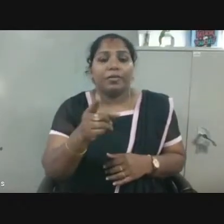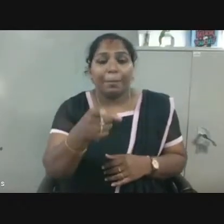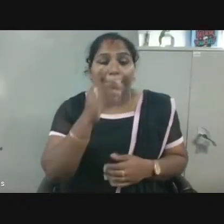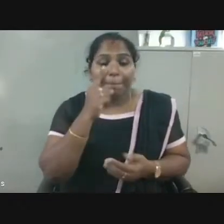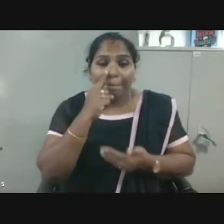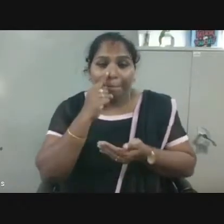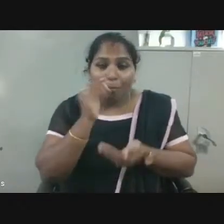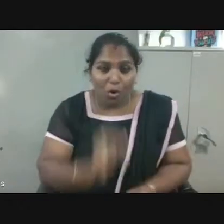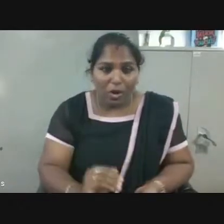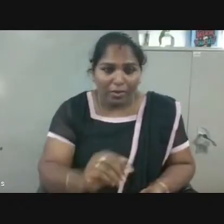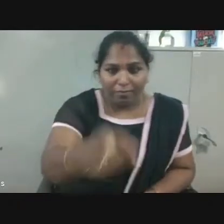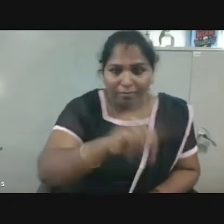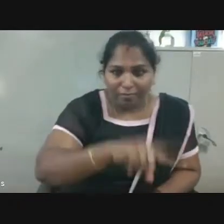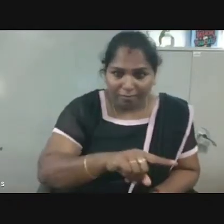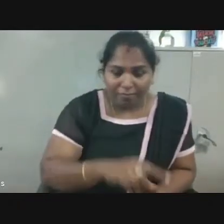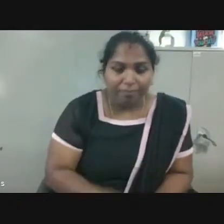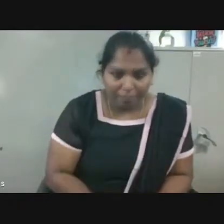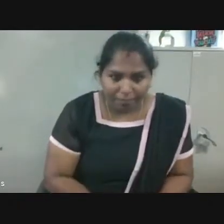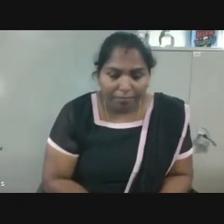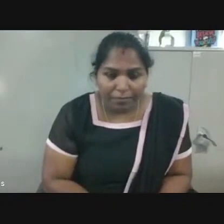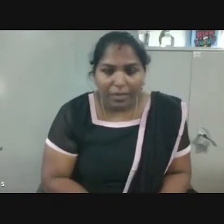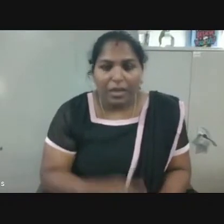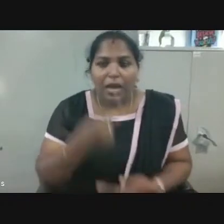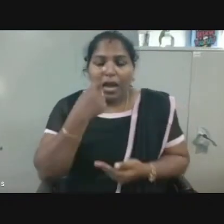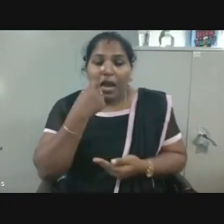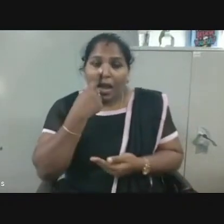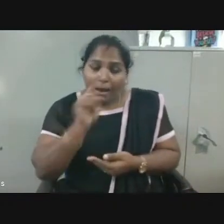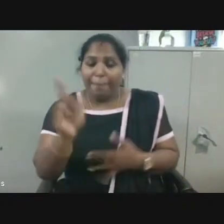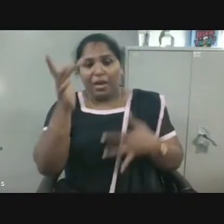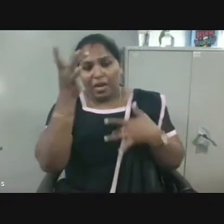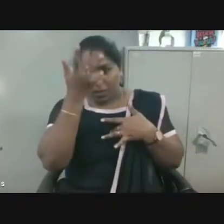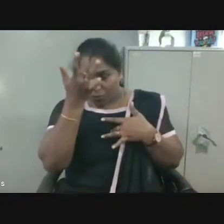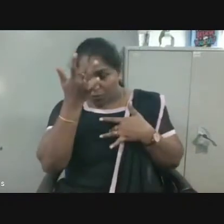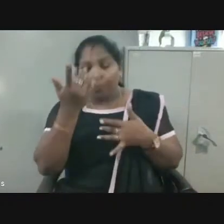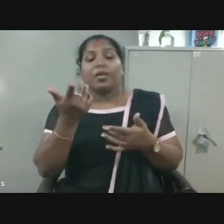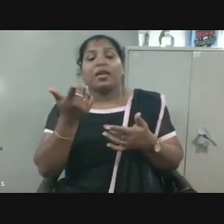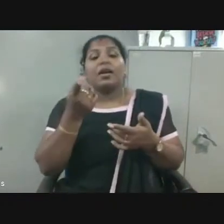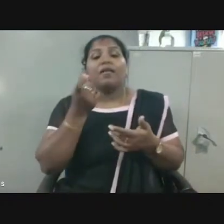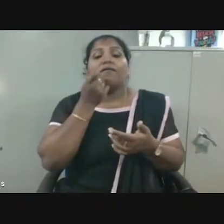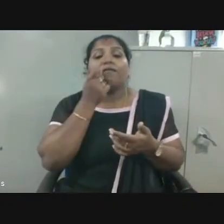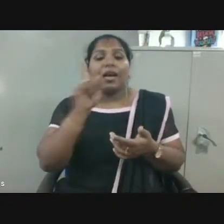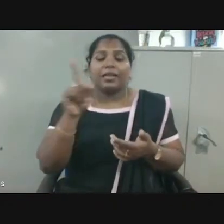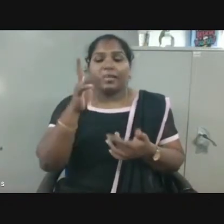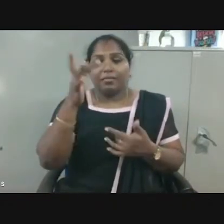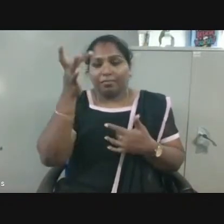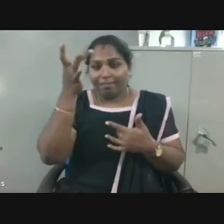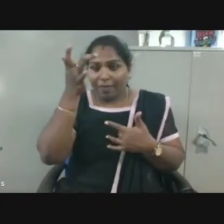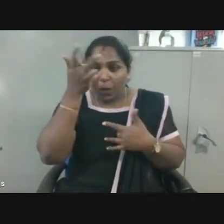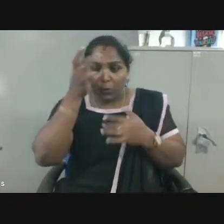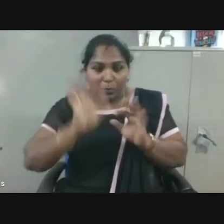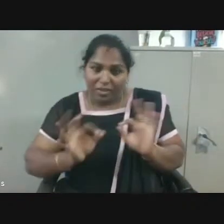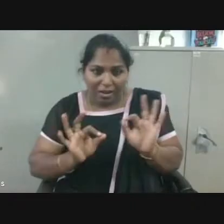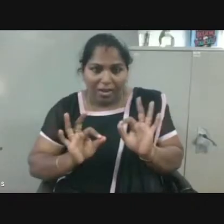പെൺകുട്ടിക്ക് അമ്മയുടെ അസുഖമുള്ള ക്രോമസോമും അച്ഛന്റെ അസുഖം ഇല്ലാത്ത ക്രോമസോം വന്നു. പക്ഷെ അതിനകത്ത് അച്ഛന്റെ നല്ല ക്രോമസോം